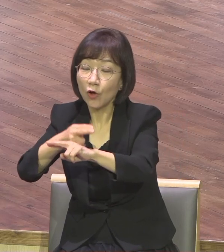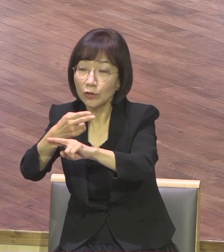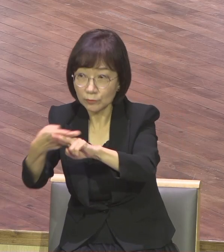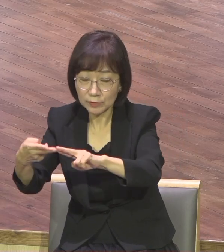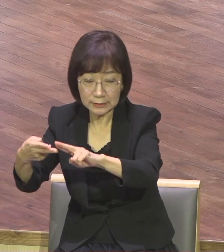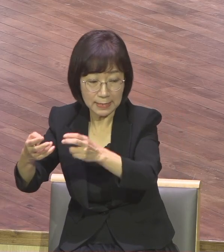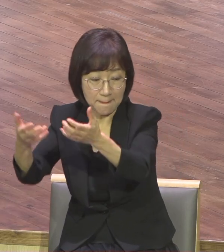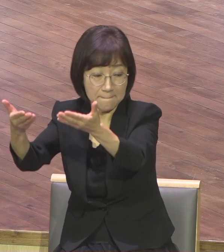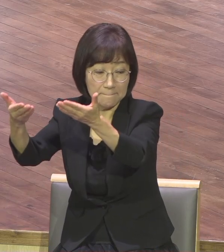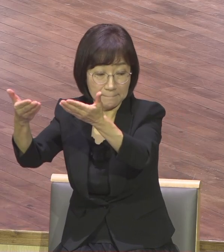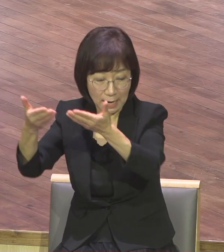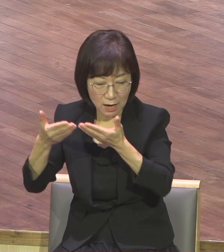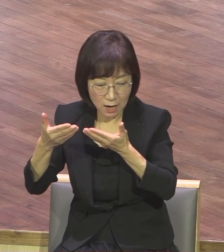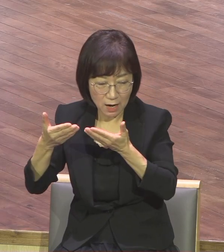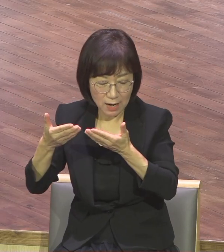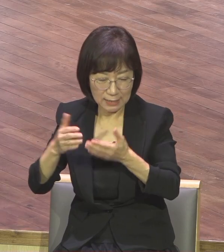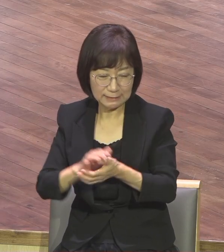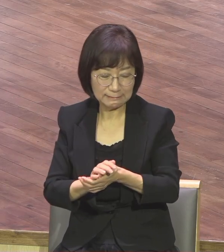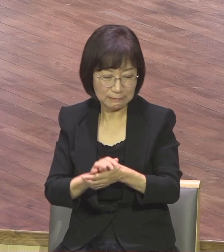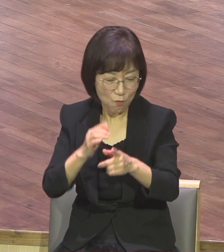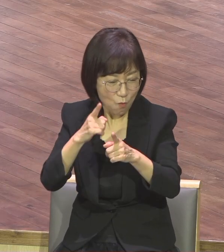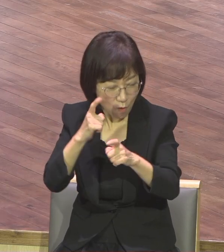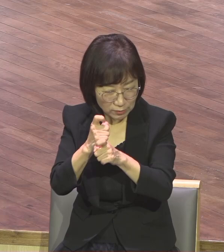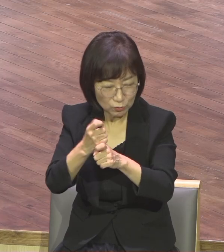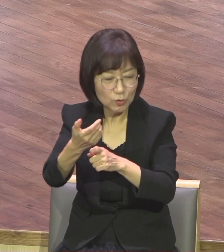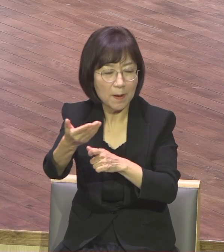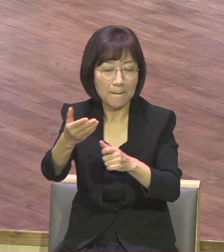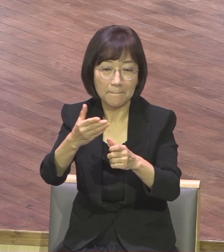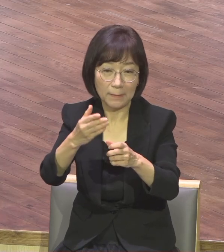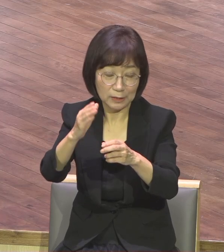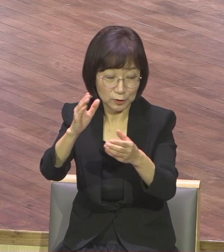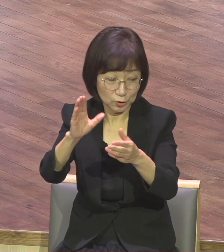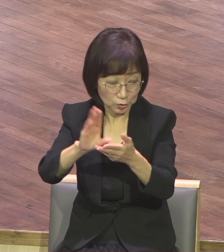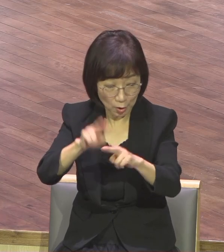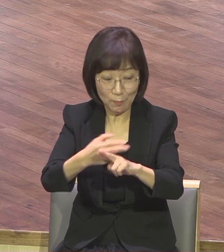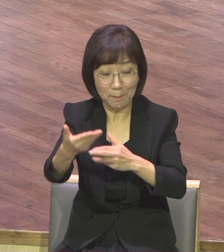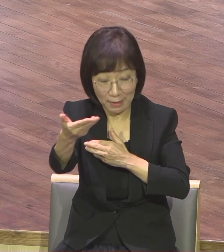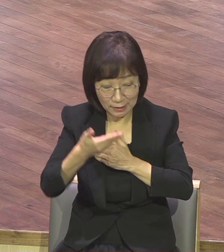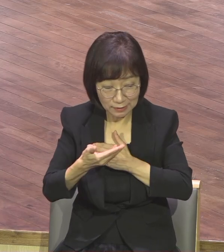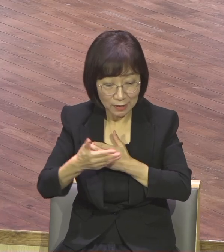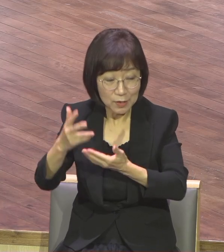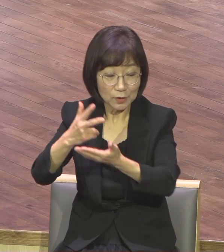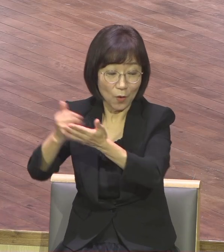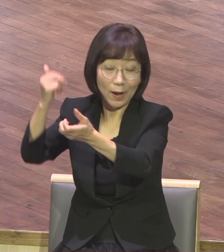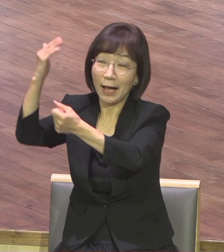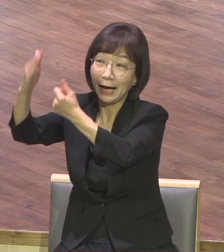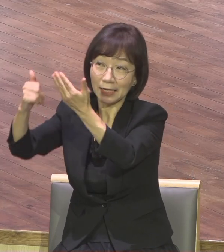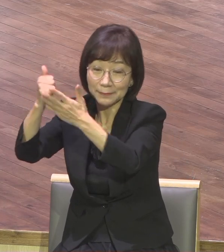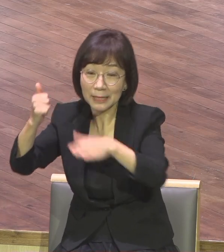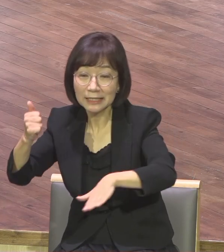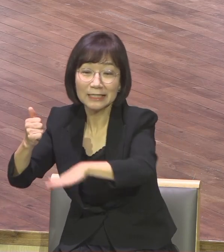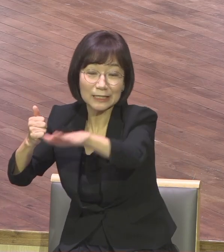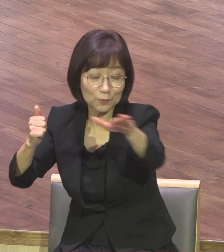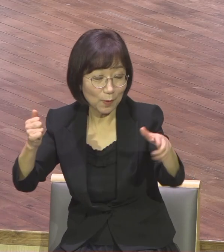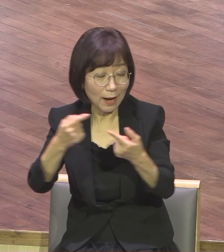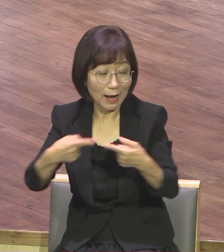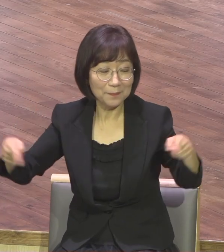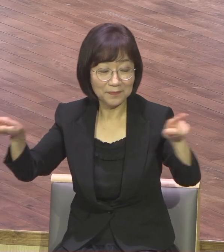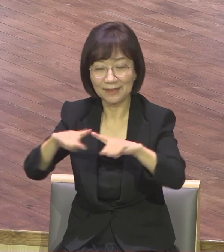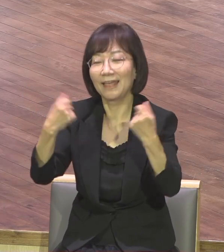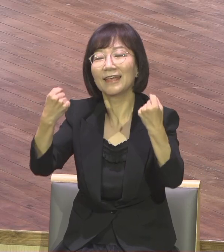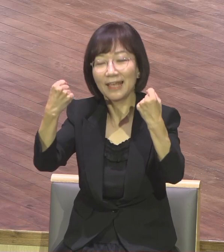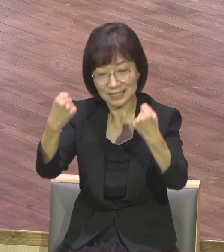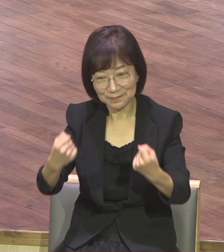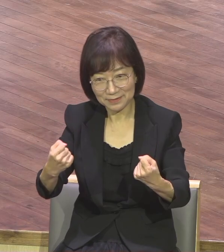받으시며 반역자들로부터도 받으시니 여호와 하나님이 그들과 함께 계시기